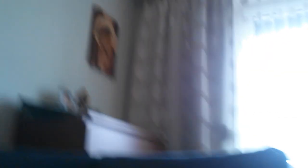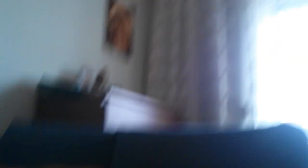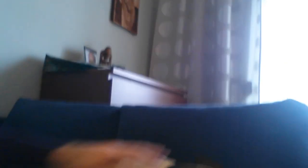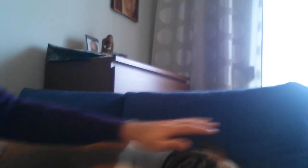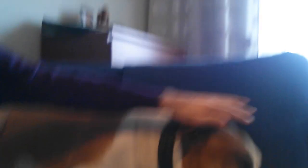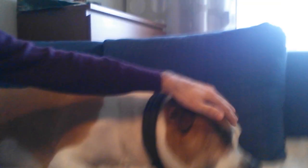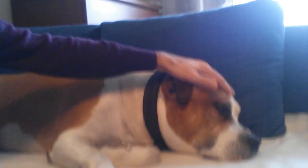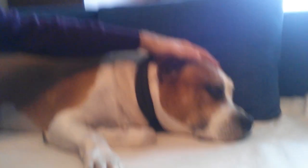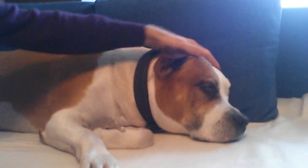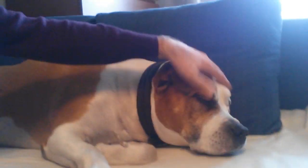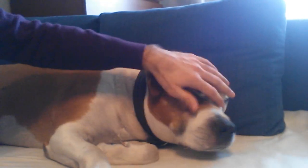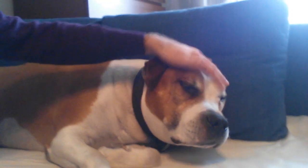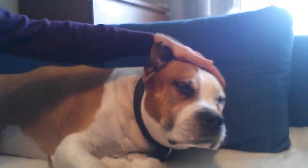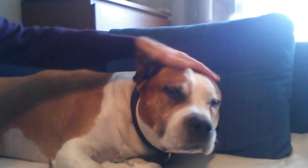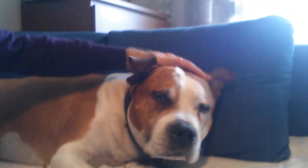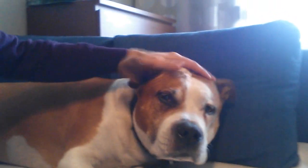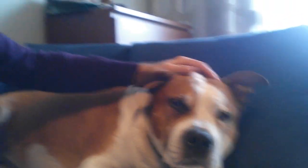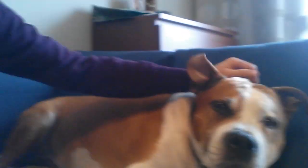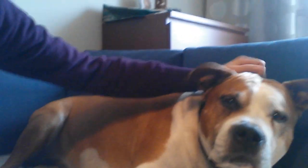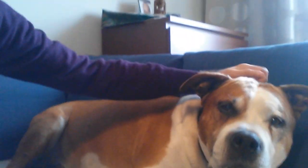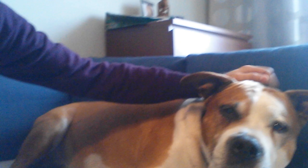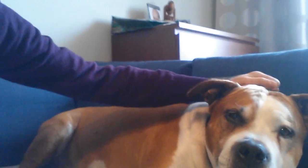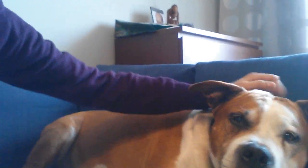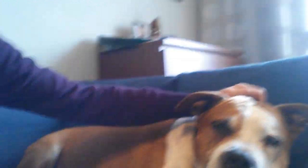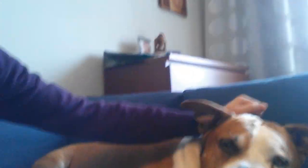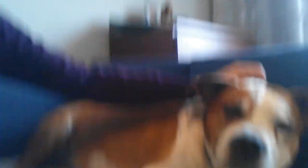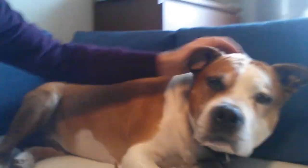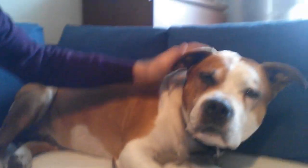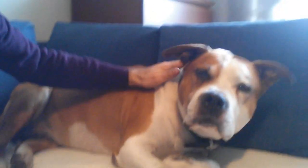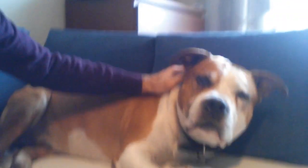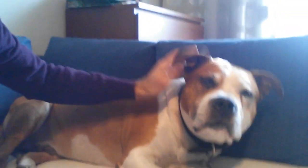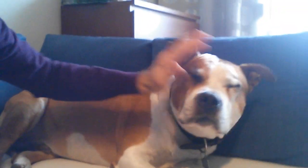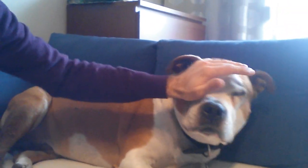koalicja rządowa poparła. Więc naprawdę rolnicy muszą,